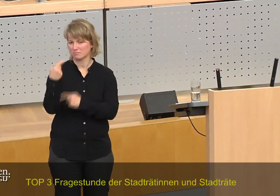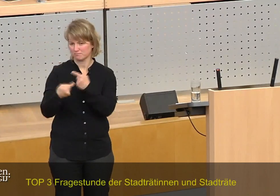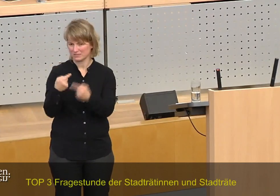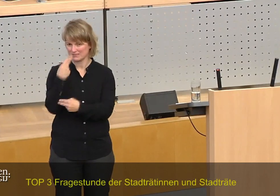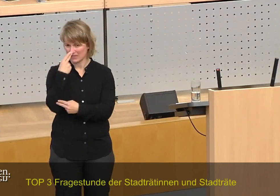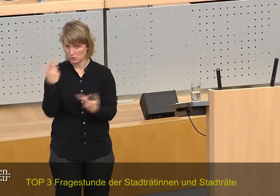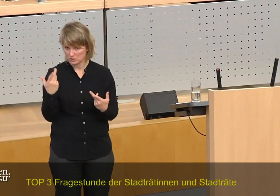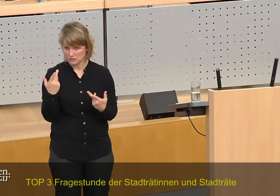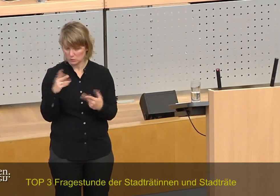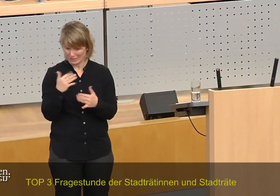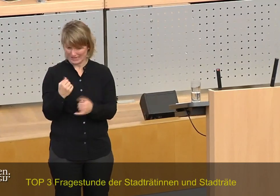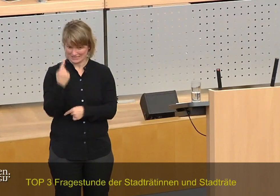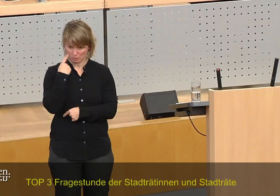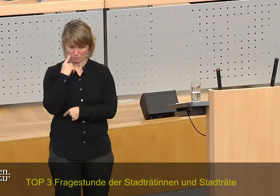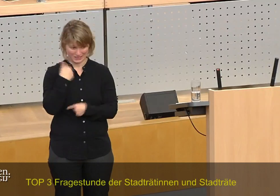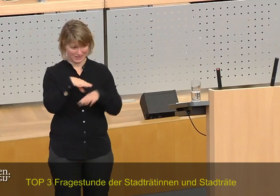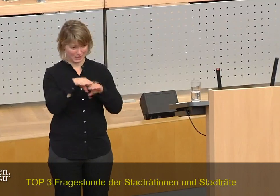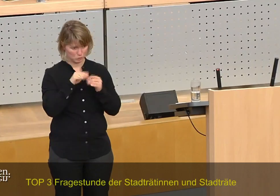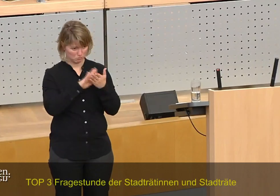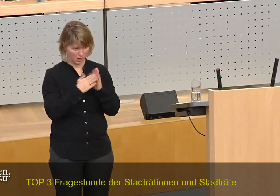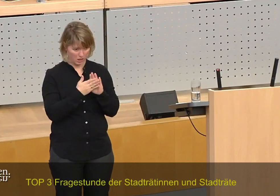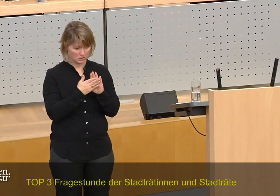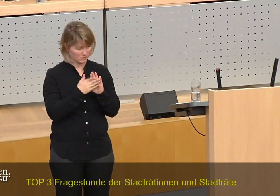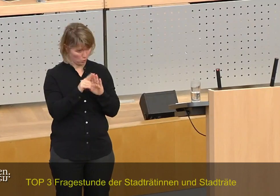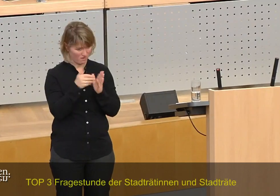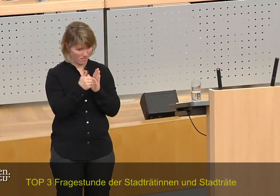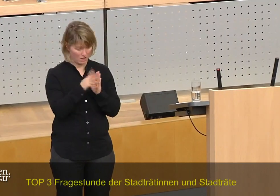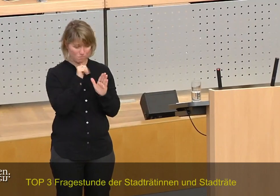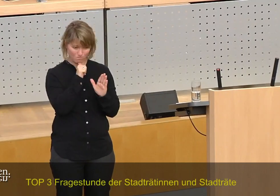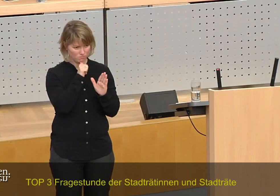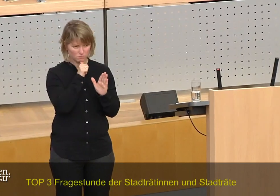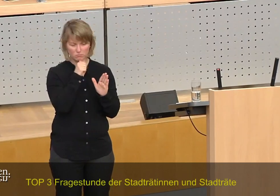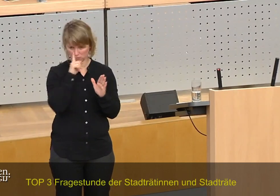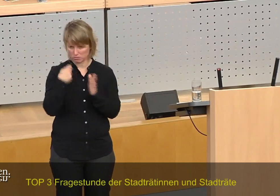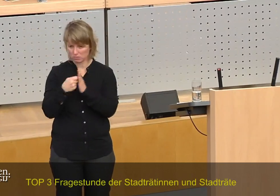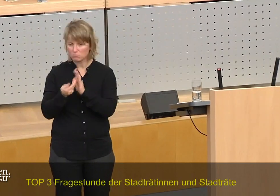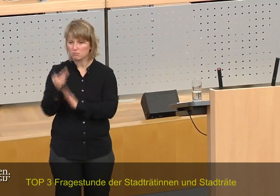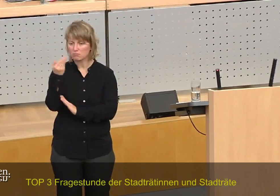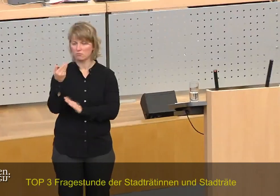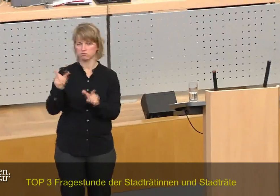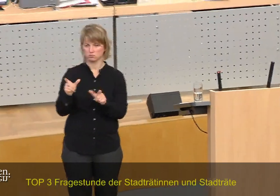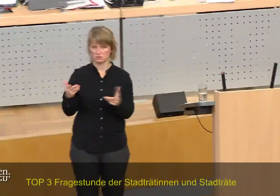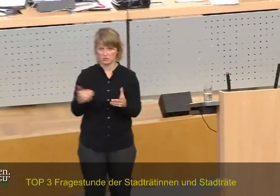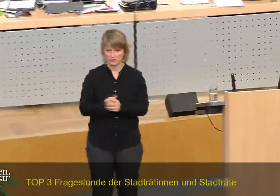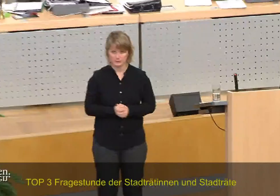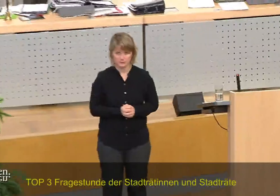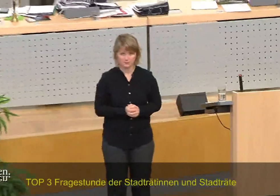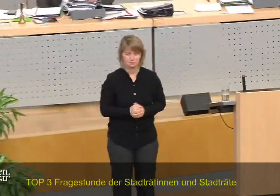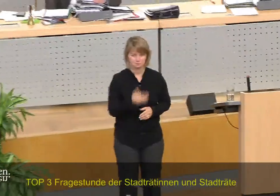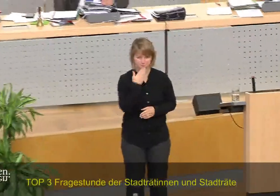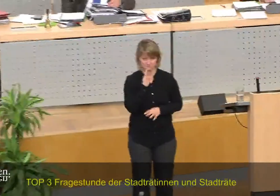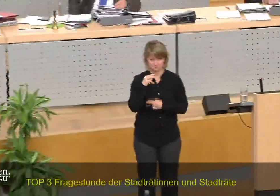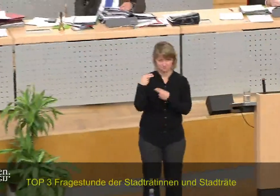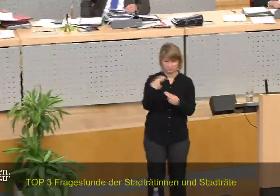Sollte die im Moment angewendete Genehmigungspraxis in Zukunft so fortgeführt werden? Vielen Dank. Die Beantwortung übernimmt